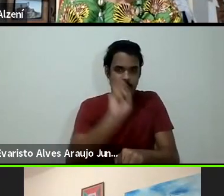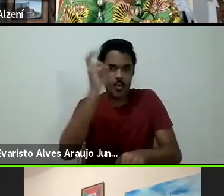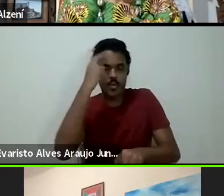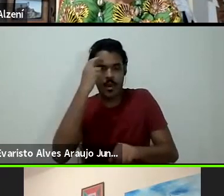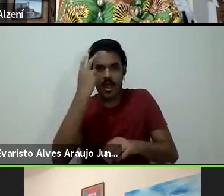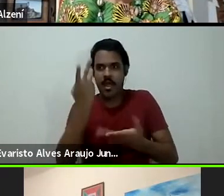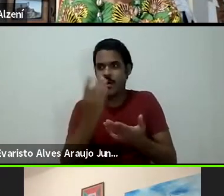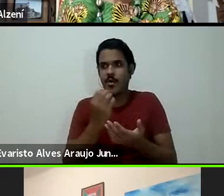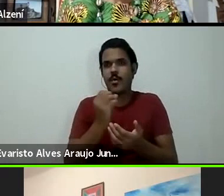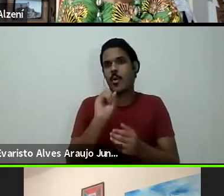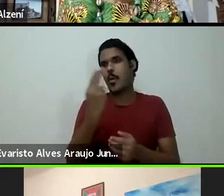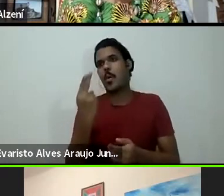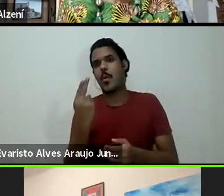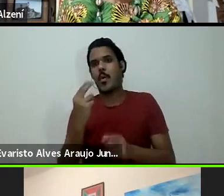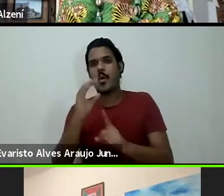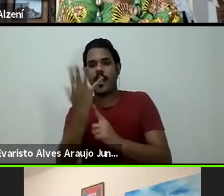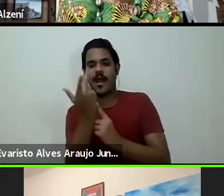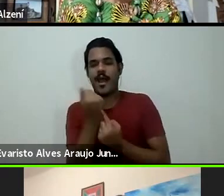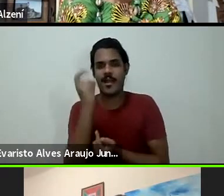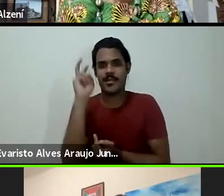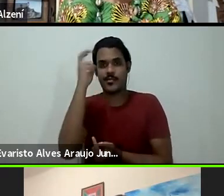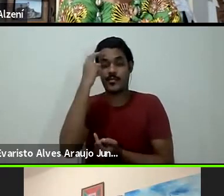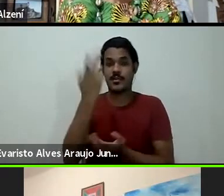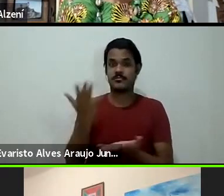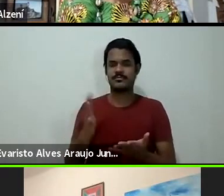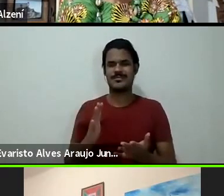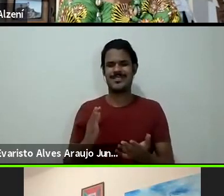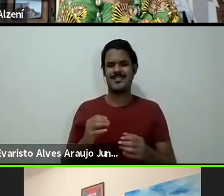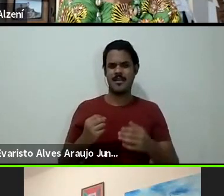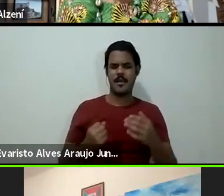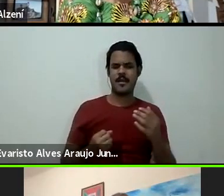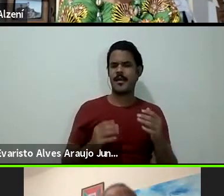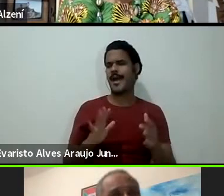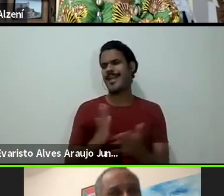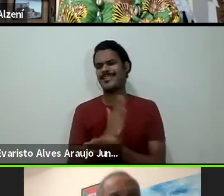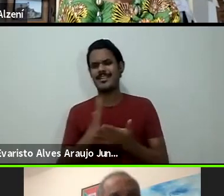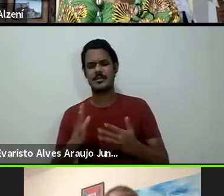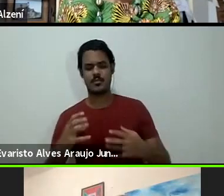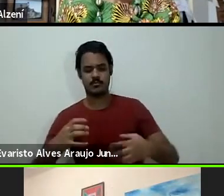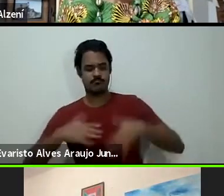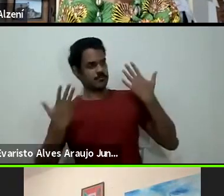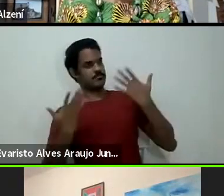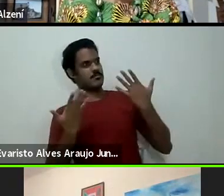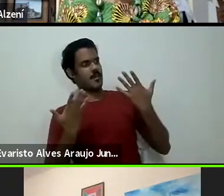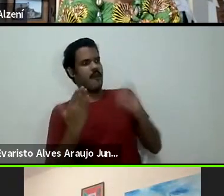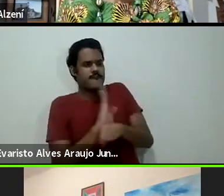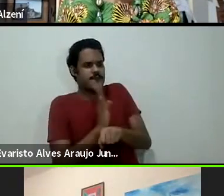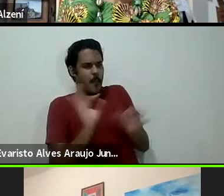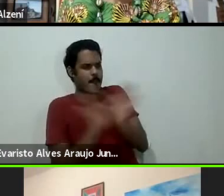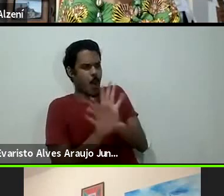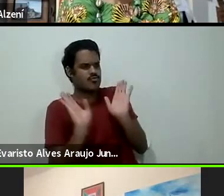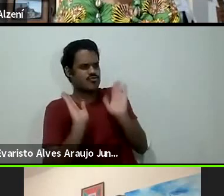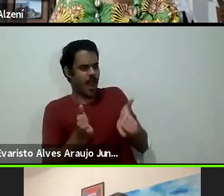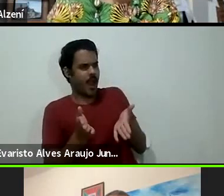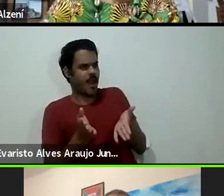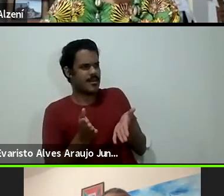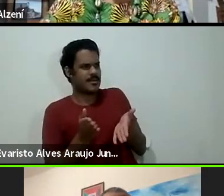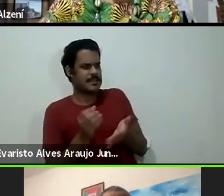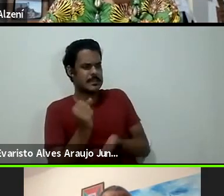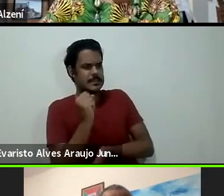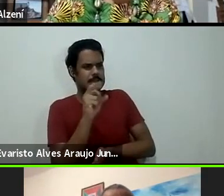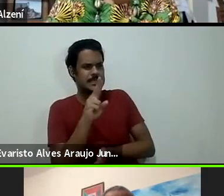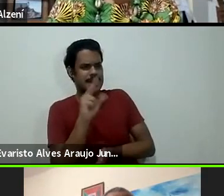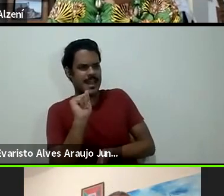gente percebe as pessoas se assustando, dizendo, ué, o filme não está pronto? Será que o filme está pronto? Quando a gente